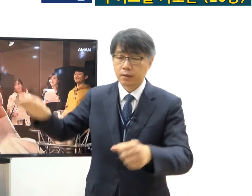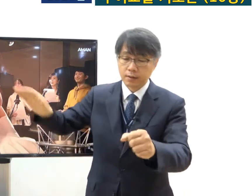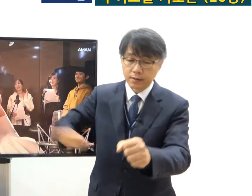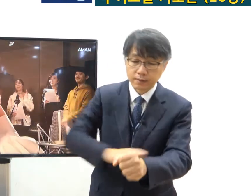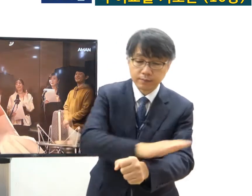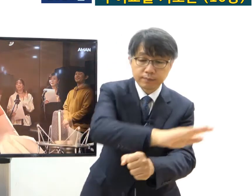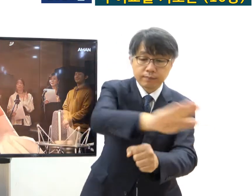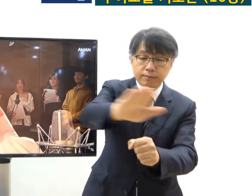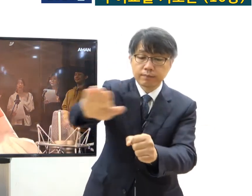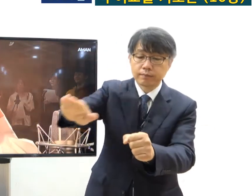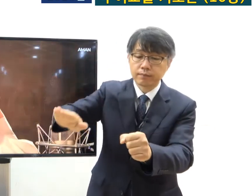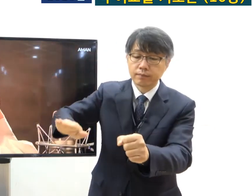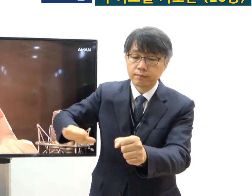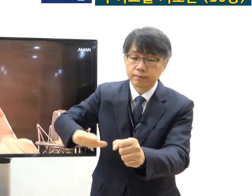사랑이